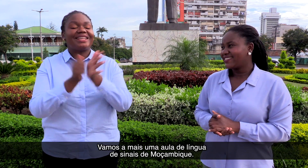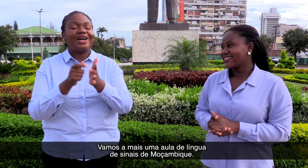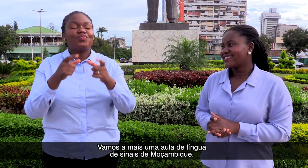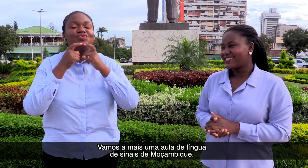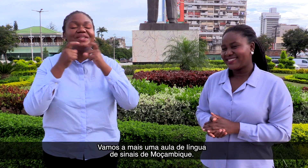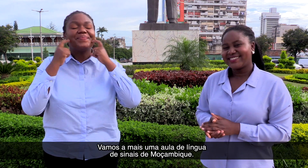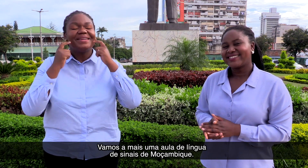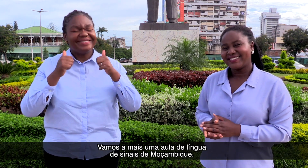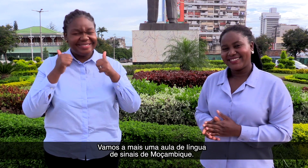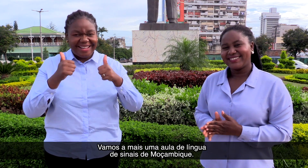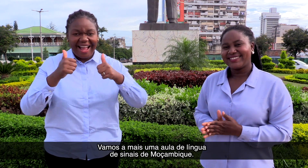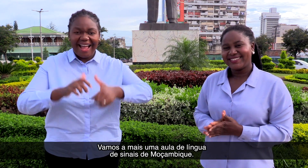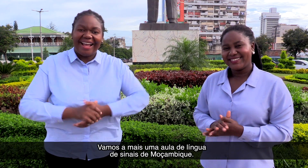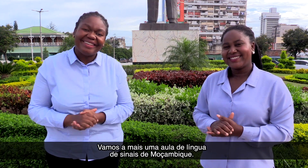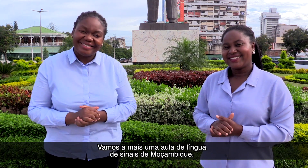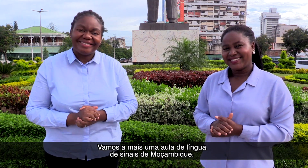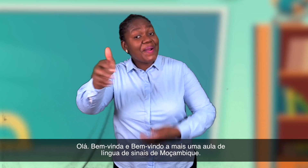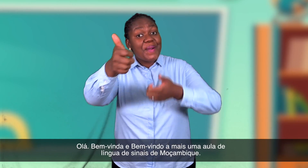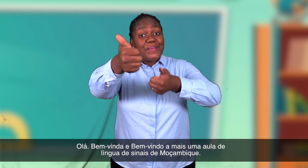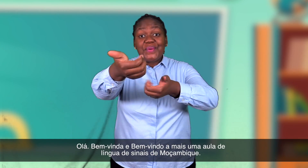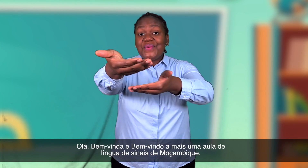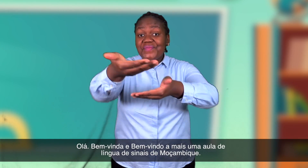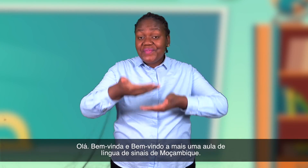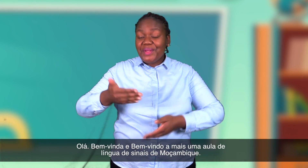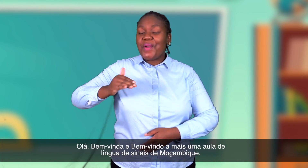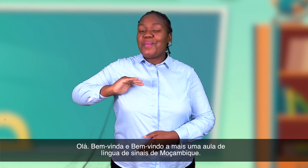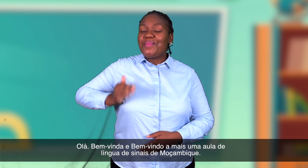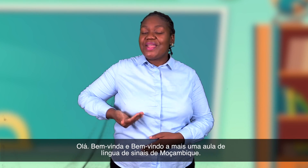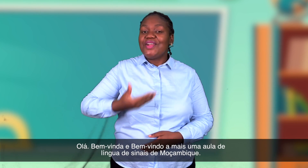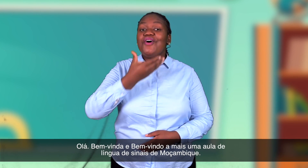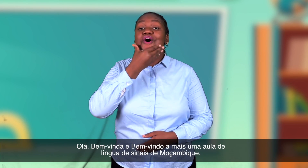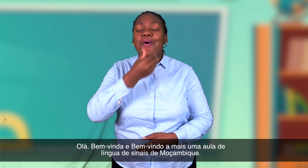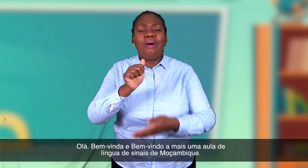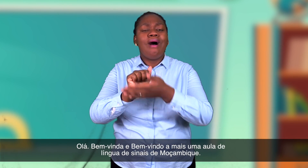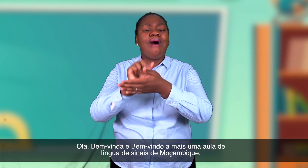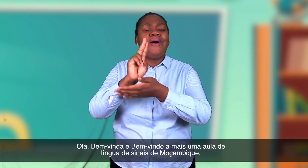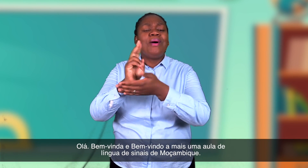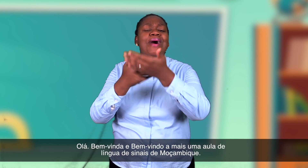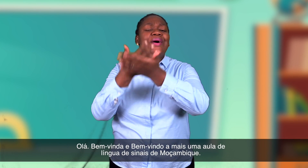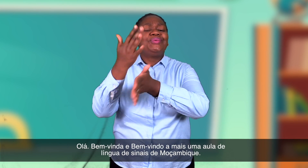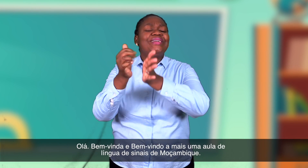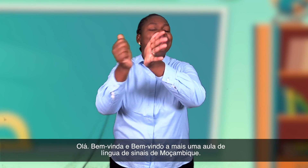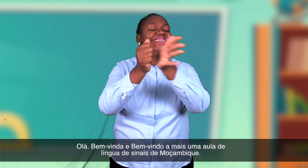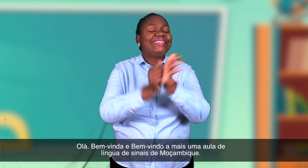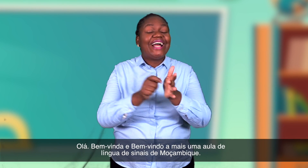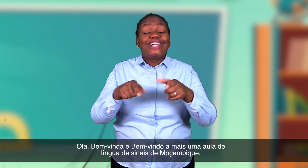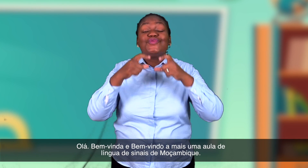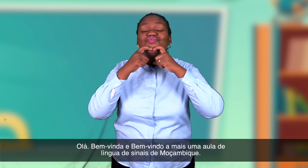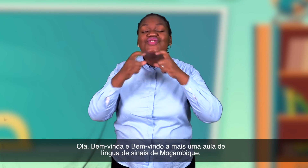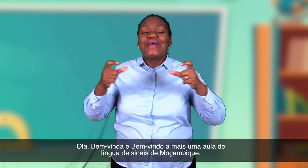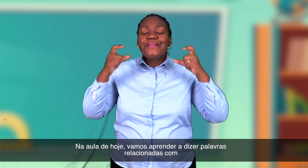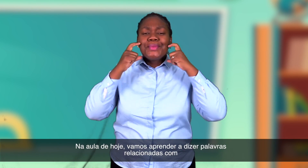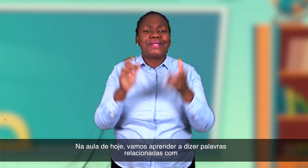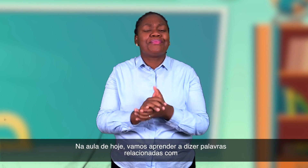a mais uma aula de Língua de Sinais de Moçambique. Olá, bem-vinda e bem-vindo a mais uma aula de Língua de Sinais